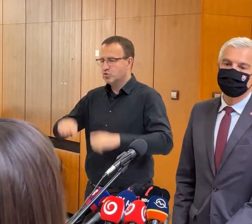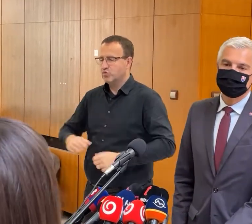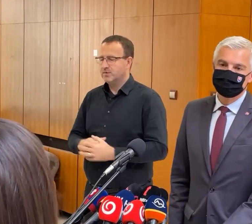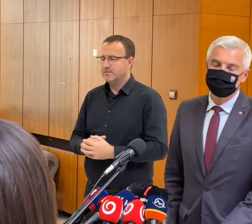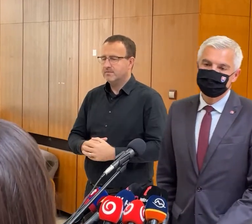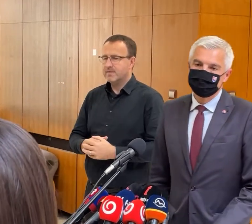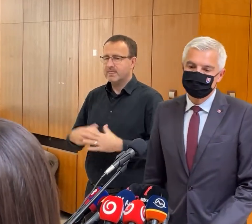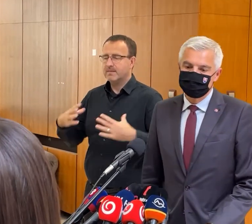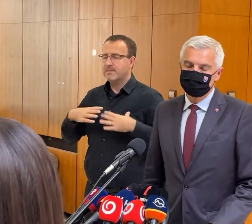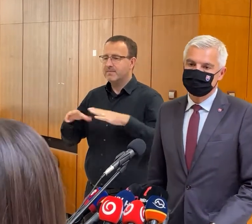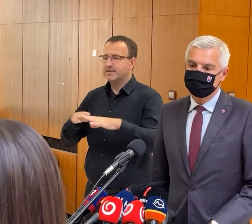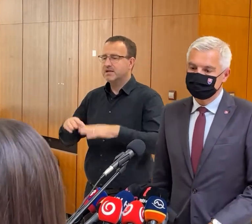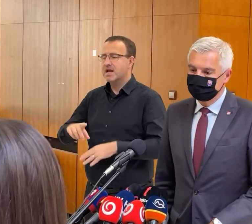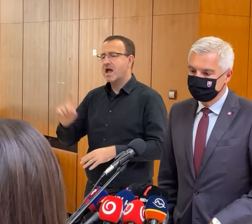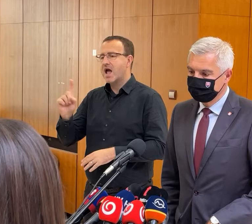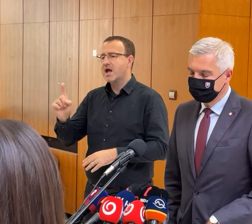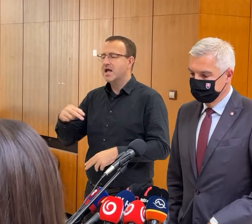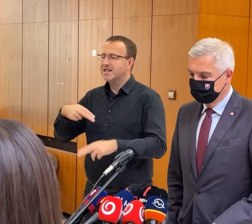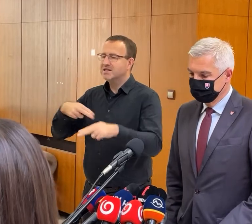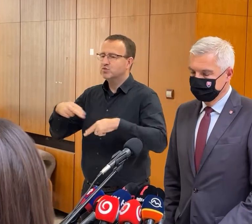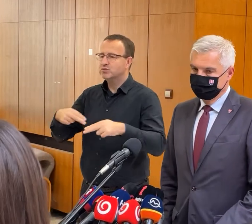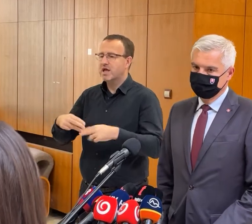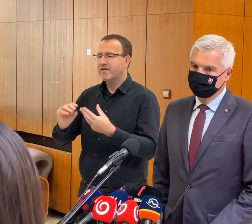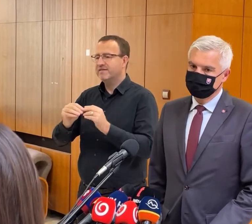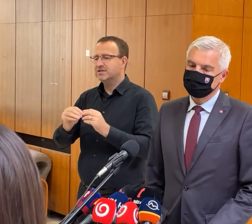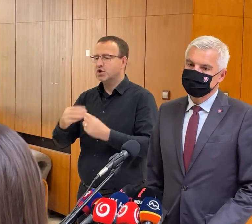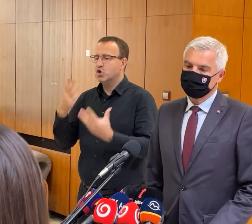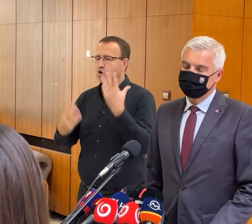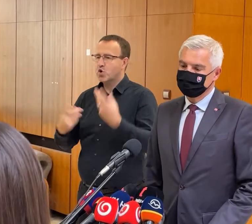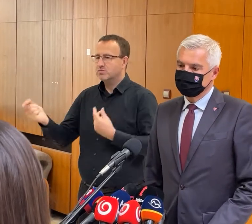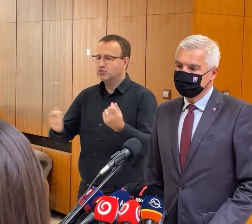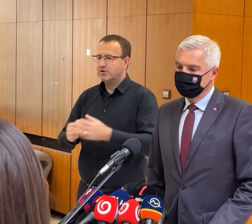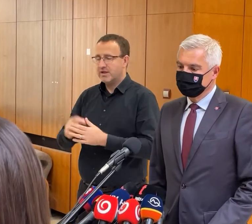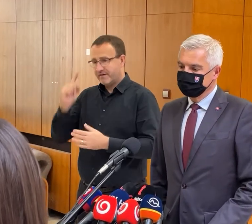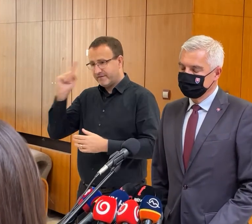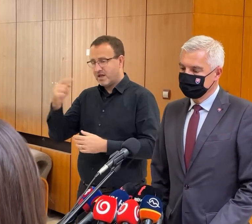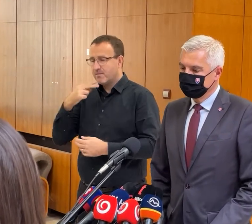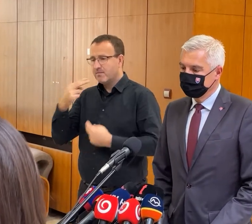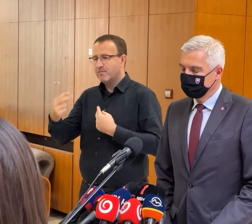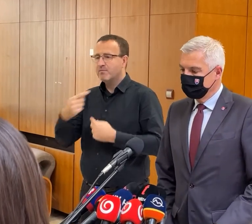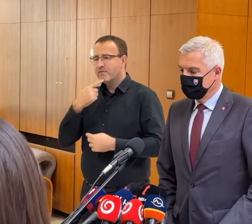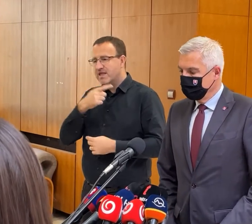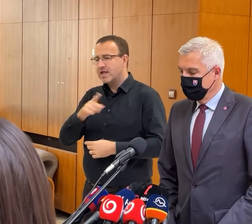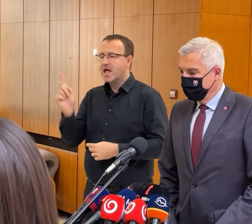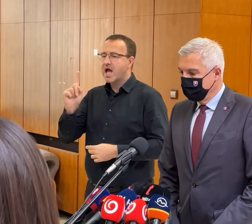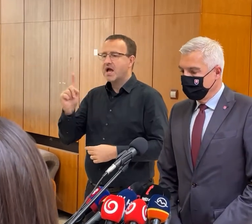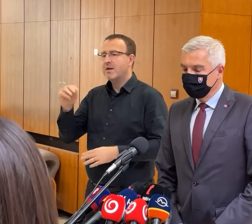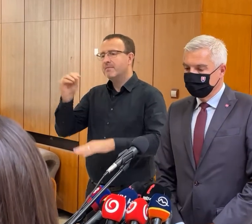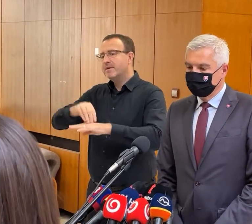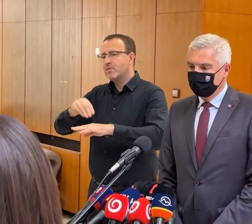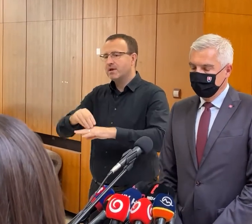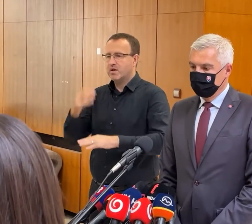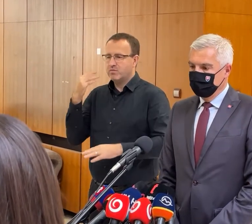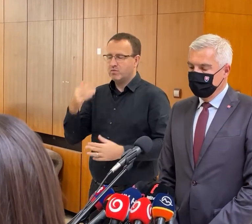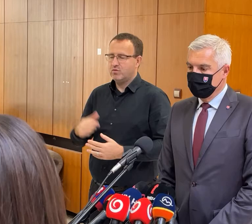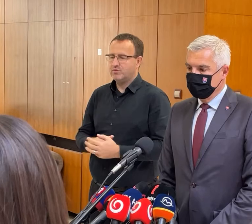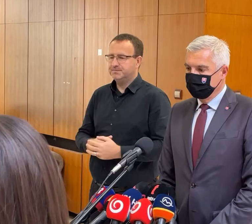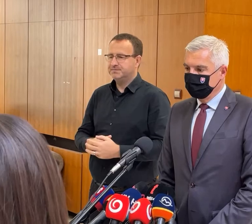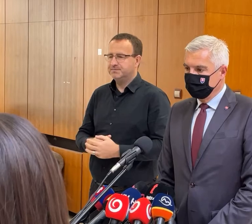Pán minister, aká bola debata ohľadom rozpočtu a či nám viete povedať, aká pripomienka je tá, ktorá sa schválila? O tom